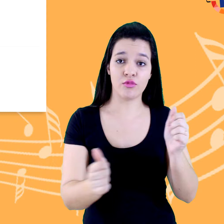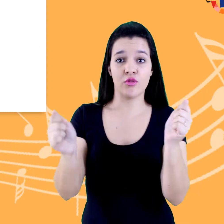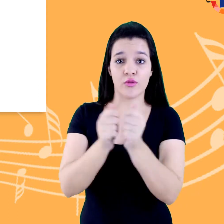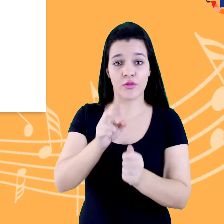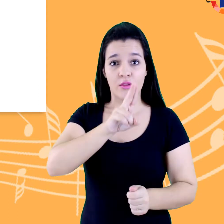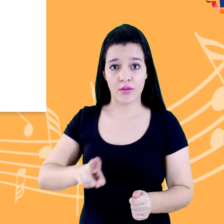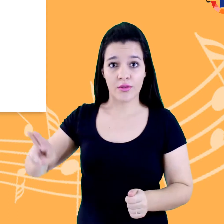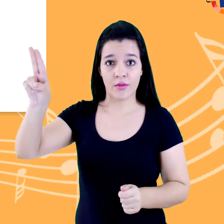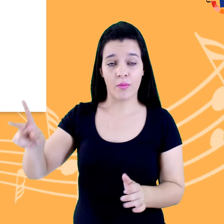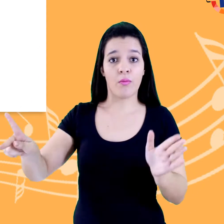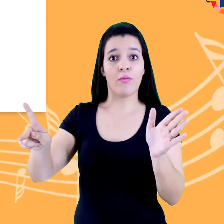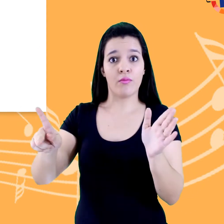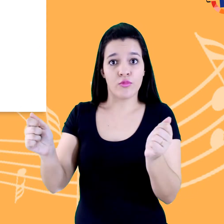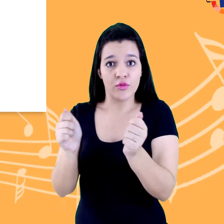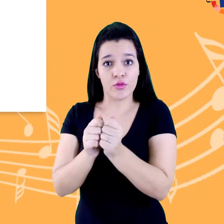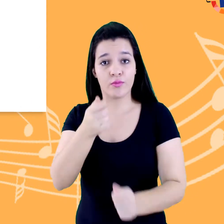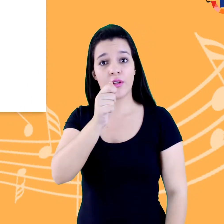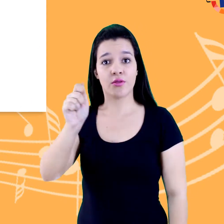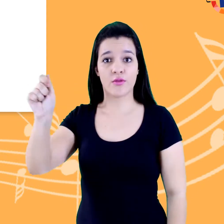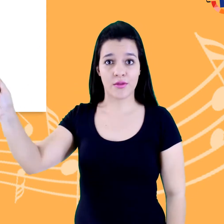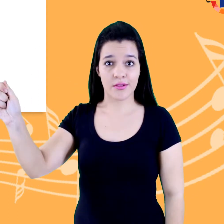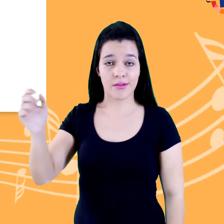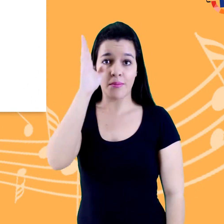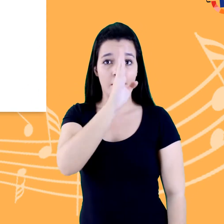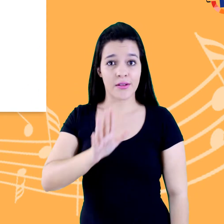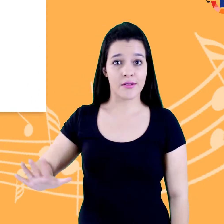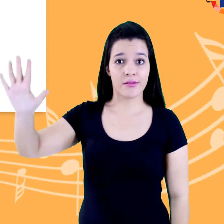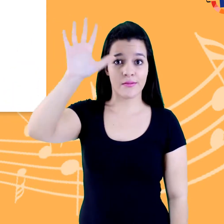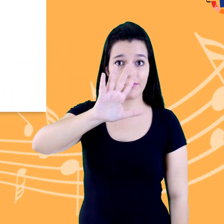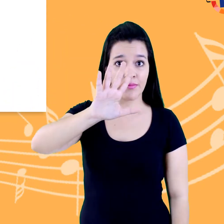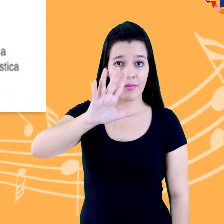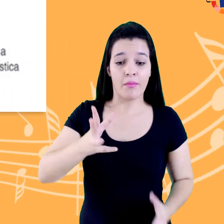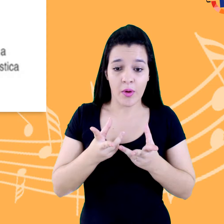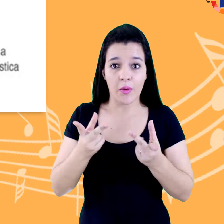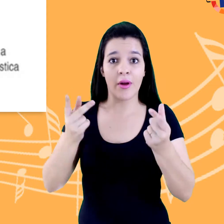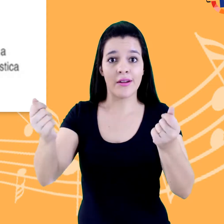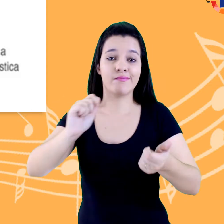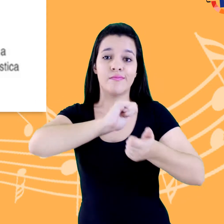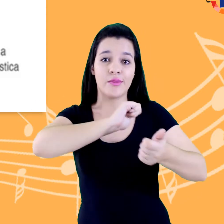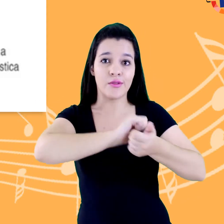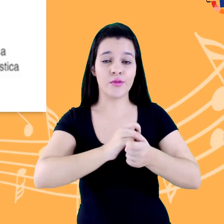a Proacústica, Associação Brasileira para a Qualidade Acústica, visa